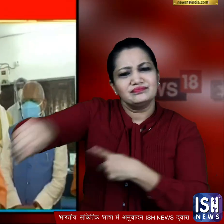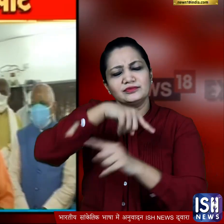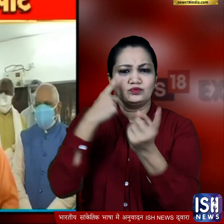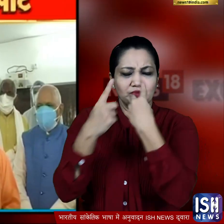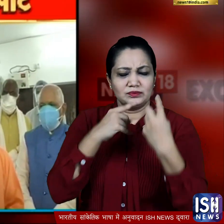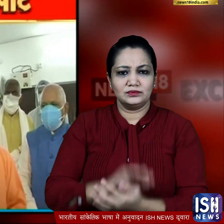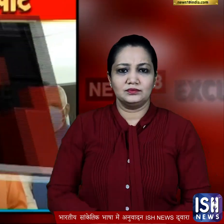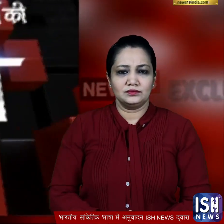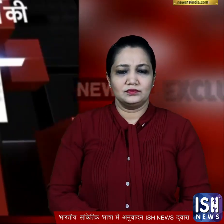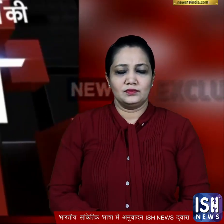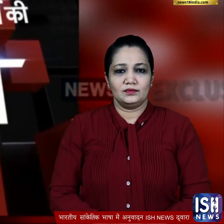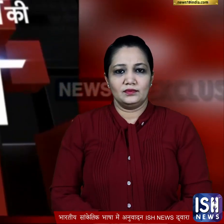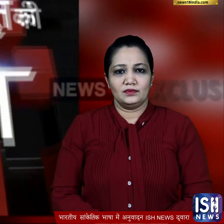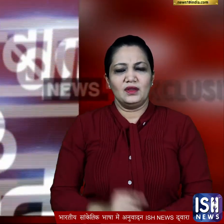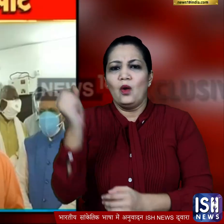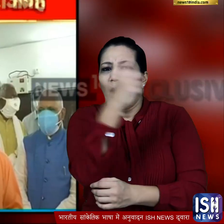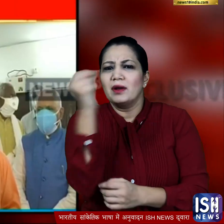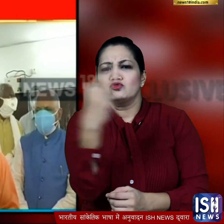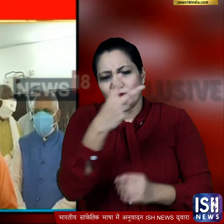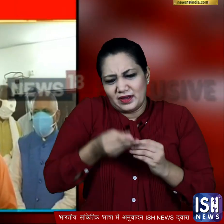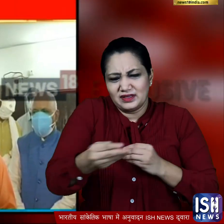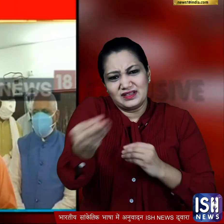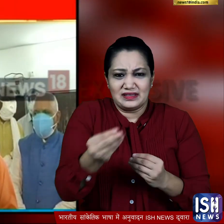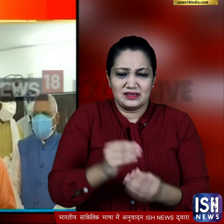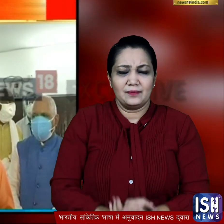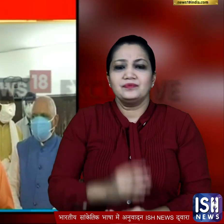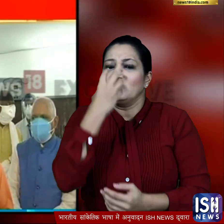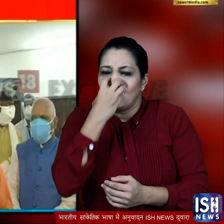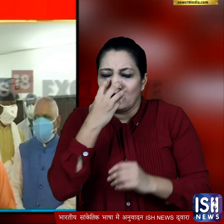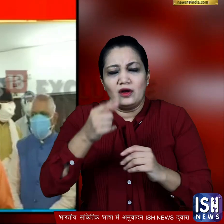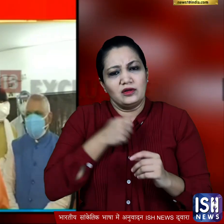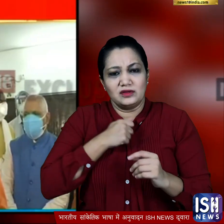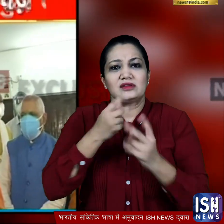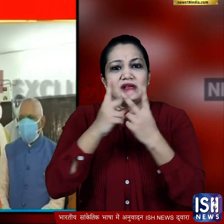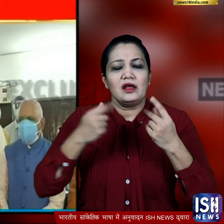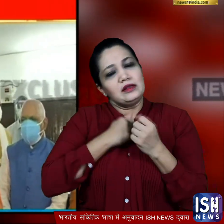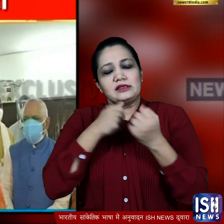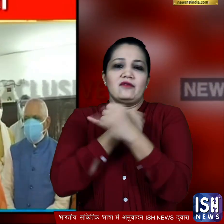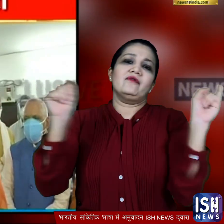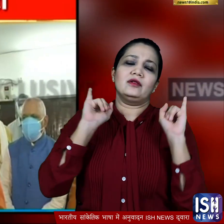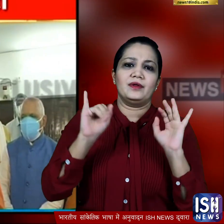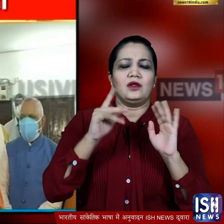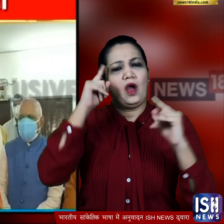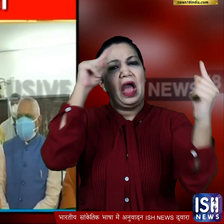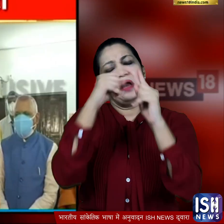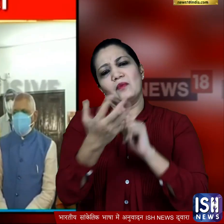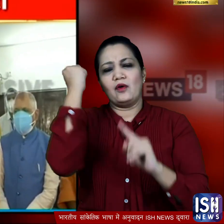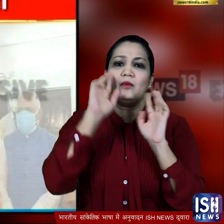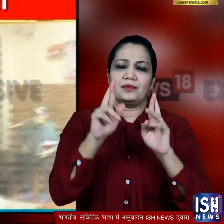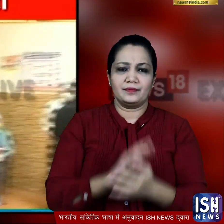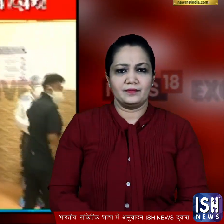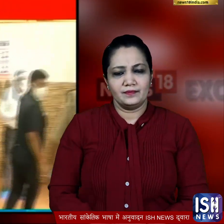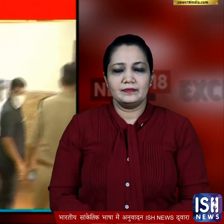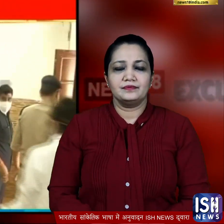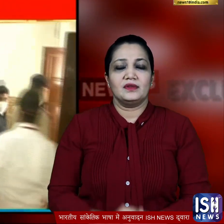उत्तर प्रदेश आने वाले 1-2 महीने के अंदर ऑक्सीजन आत्मनिर्भरता के लक्ष्य को प्राप्त